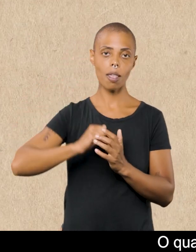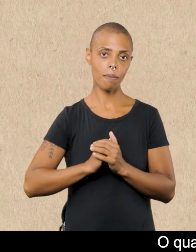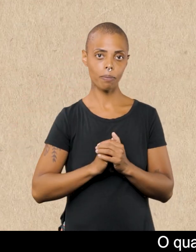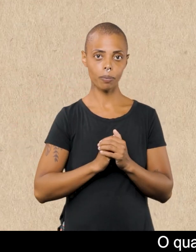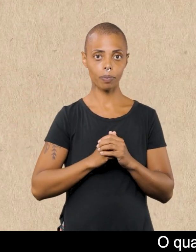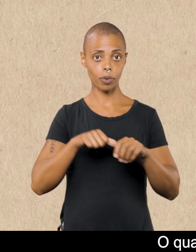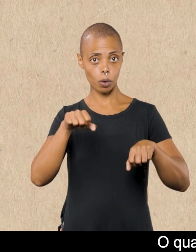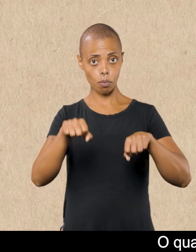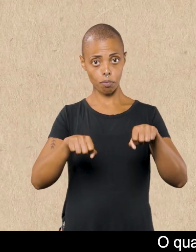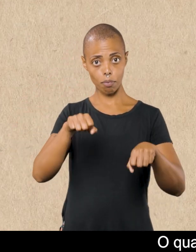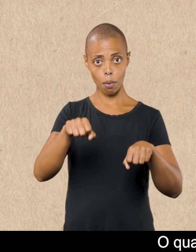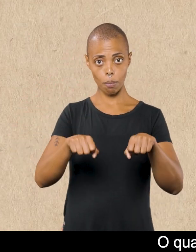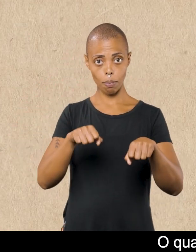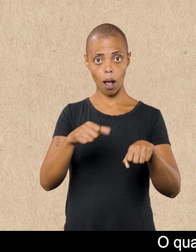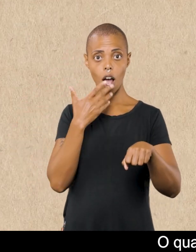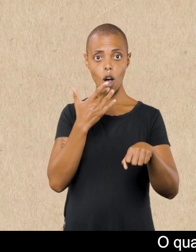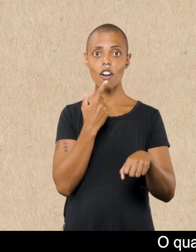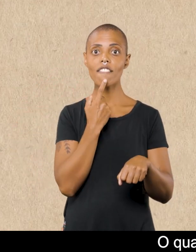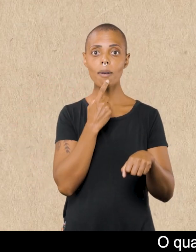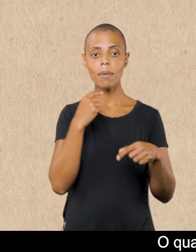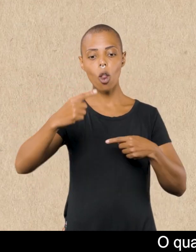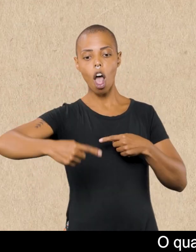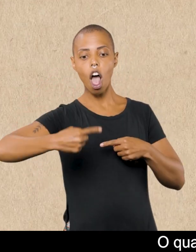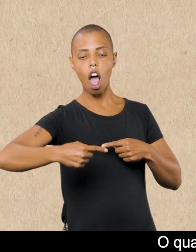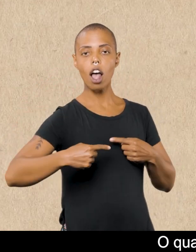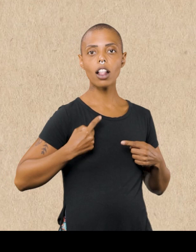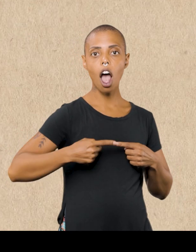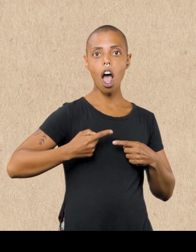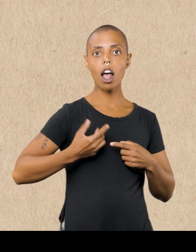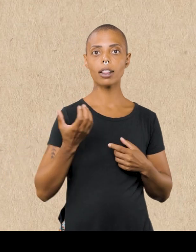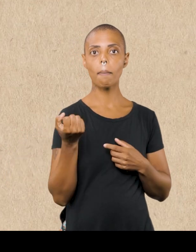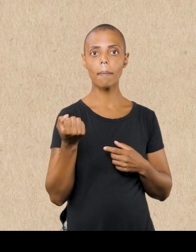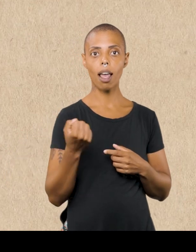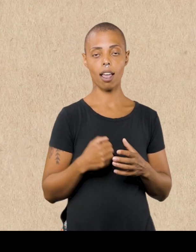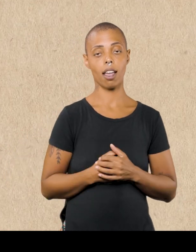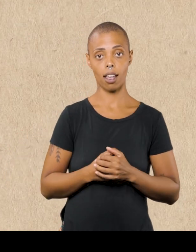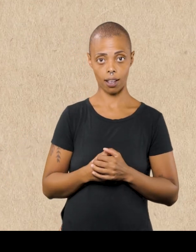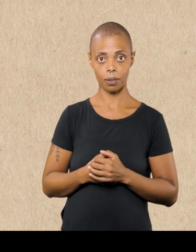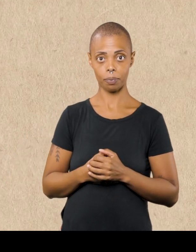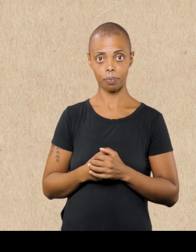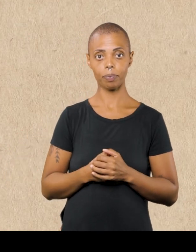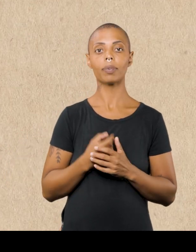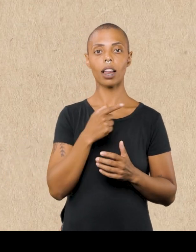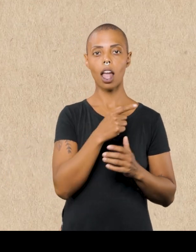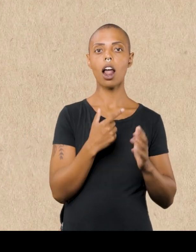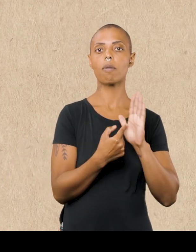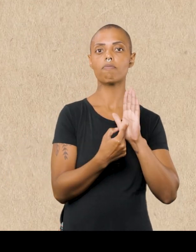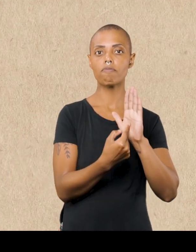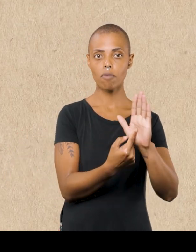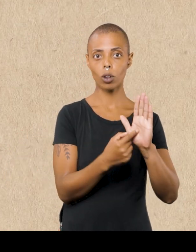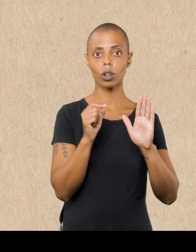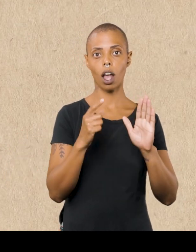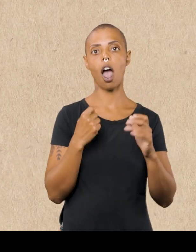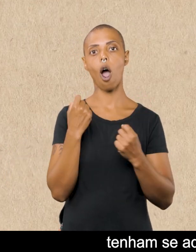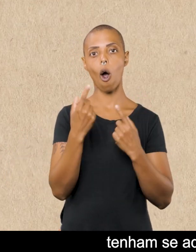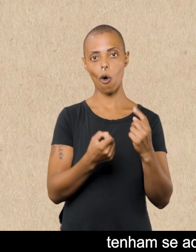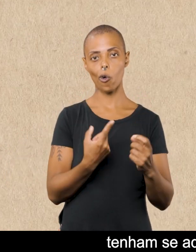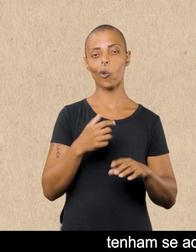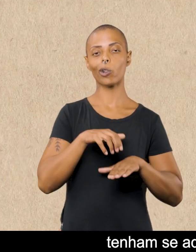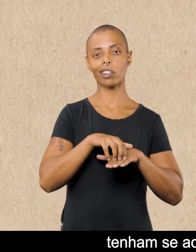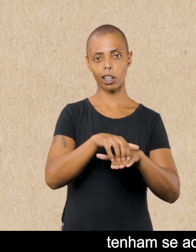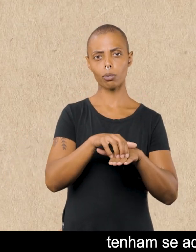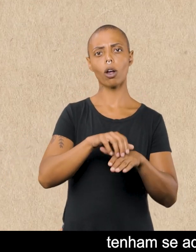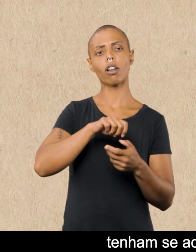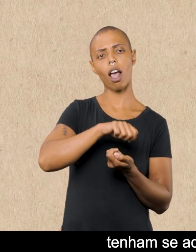inverno, com luvas, toucas e bonés. O quadriciclo é vermelho com as rodas brancas.